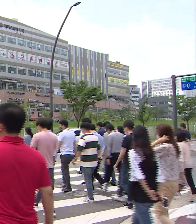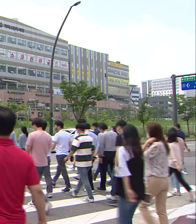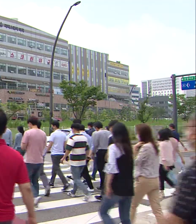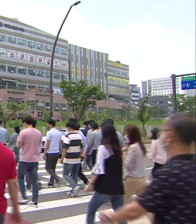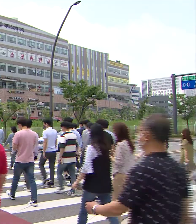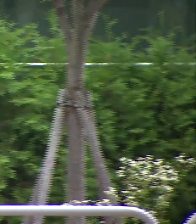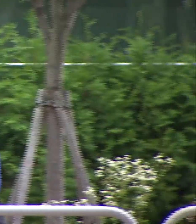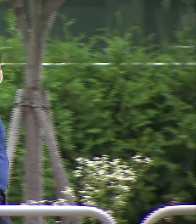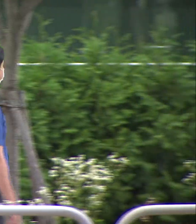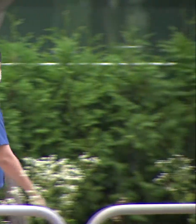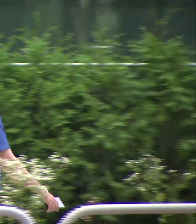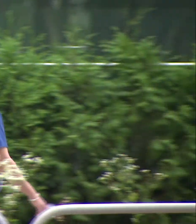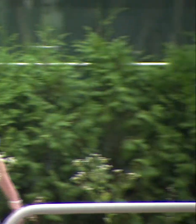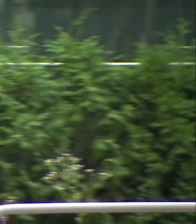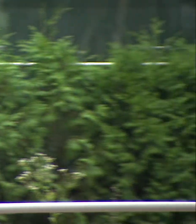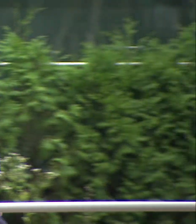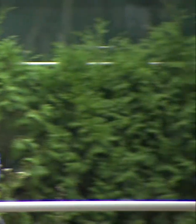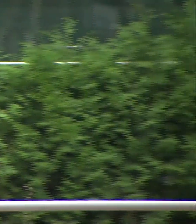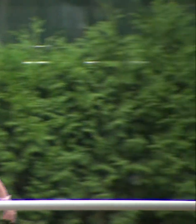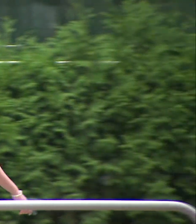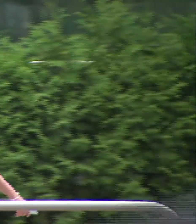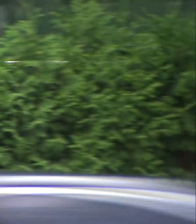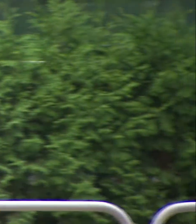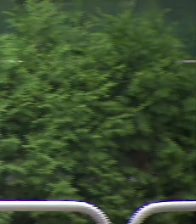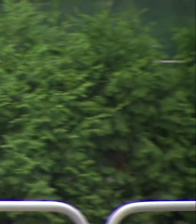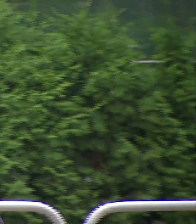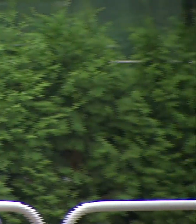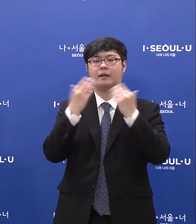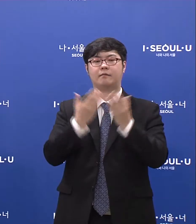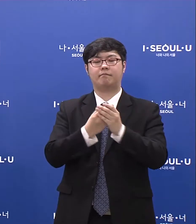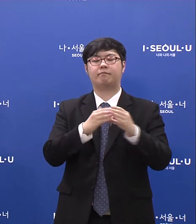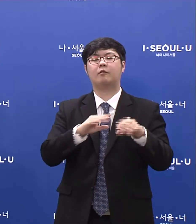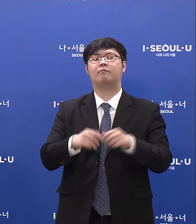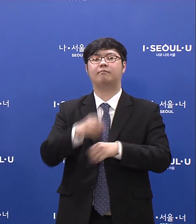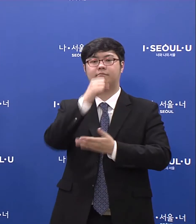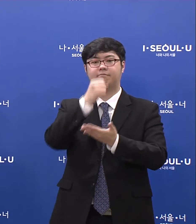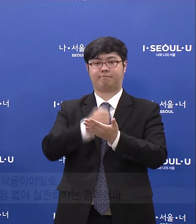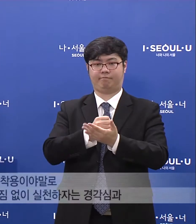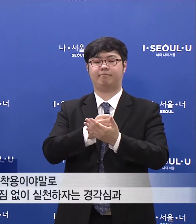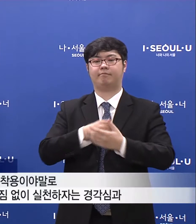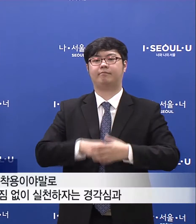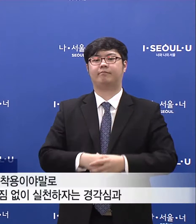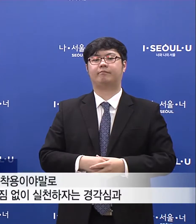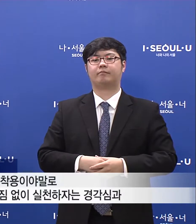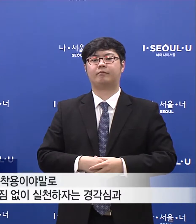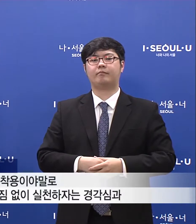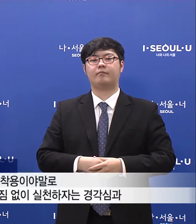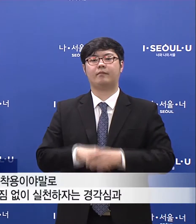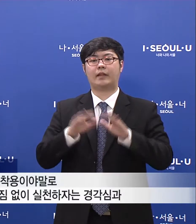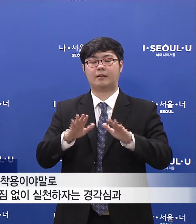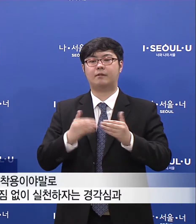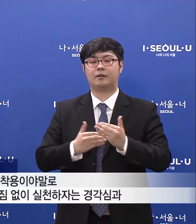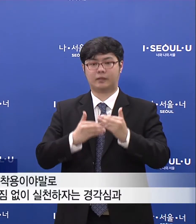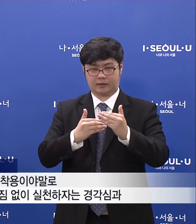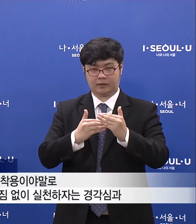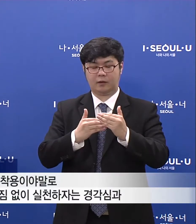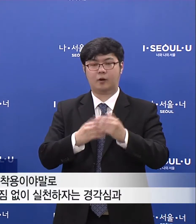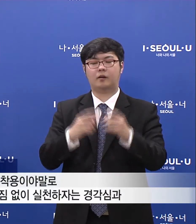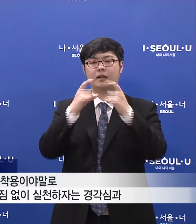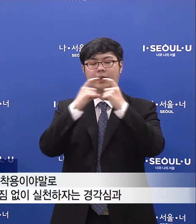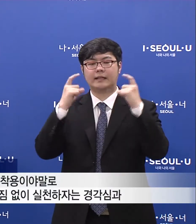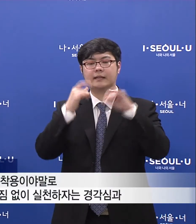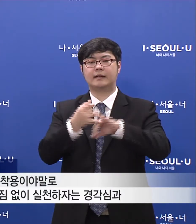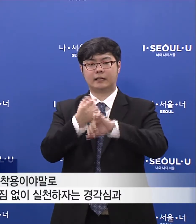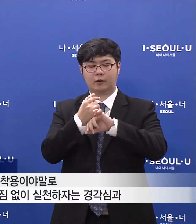13일부터는 과태료 10만 원이 부과될 전망입니다. 이번 의무화 조치를 통해 마스크 착용이야말로